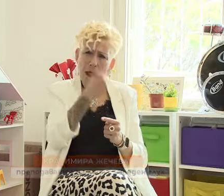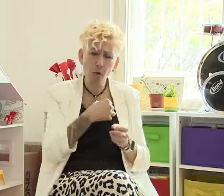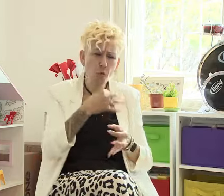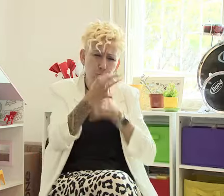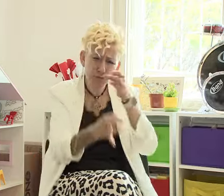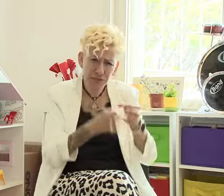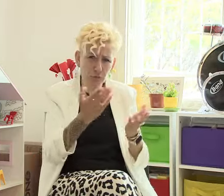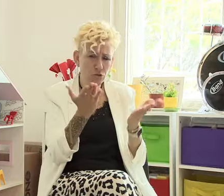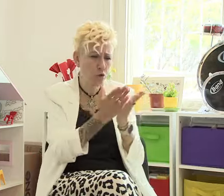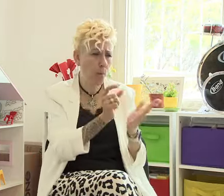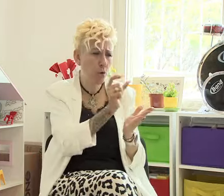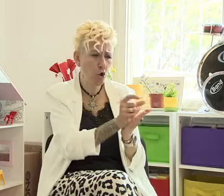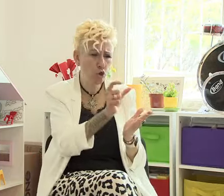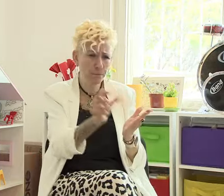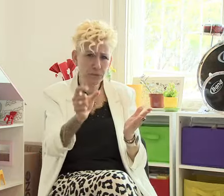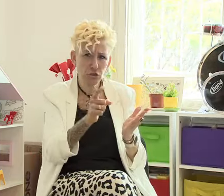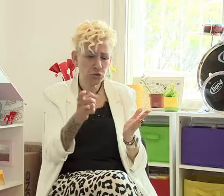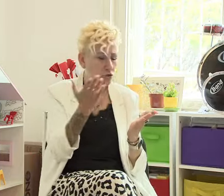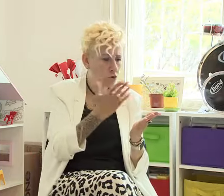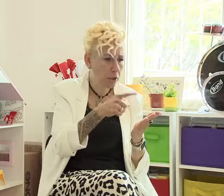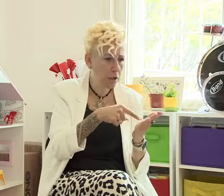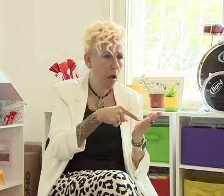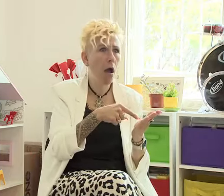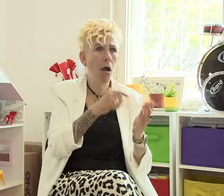аз им го превеждам с жестове,